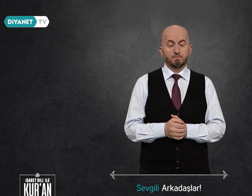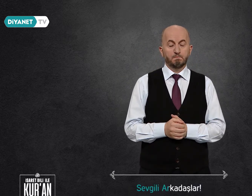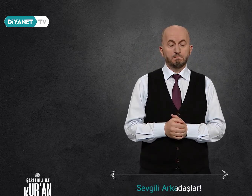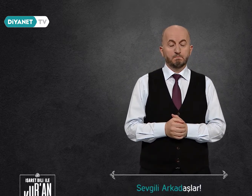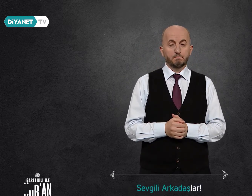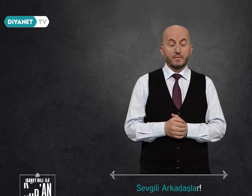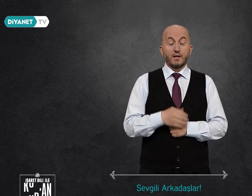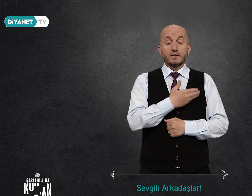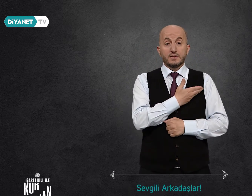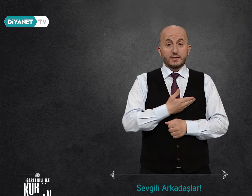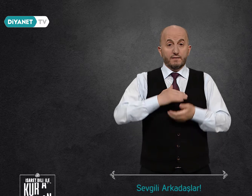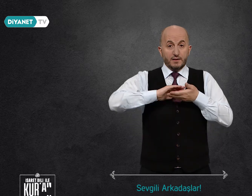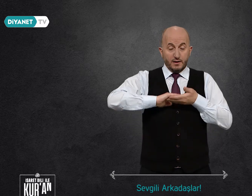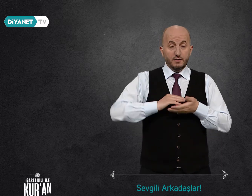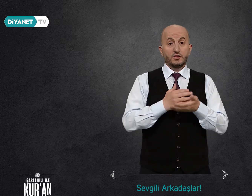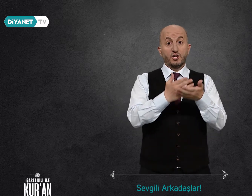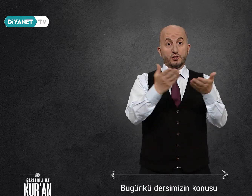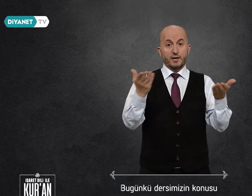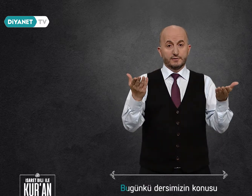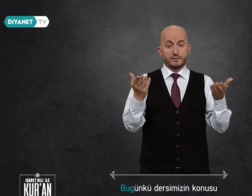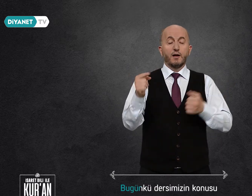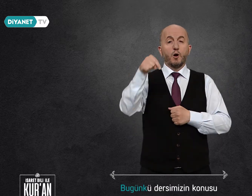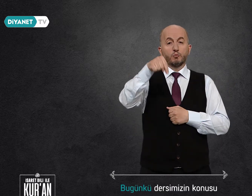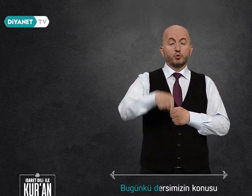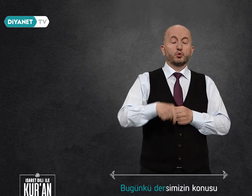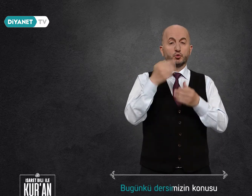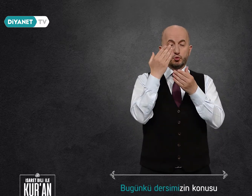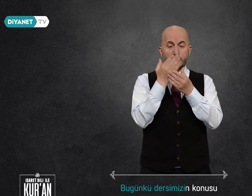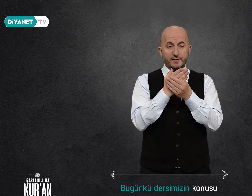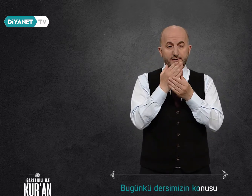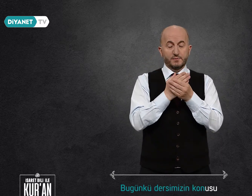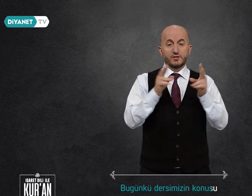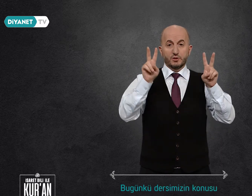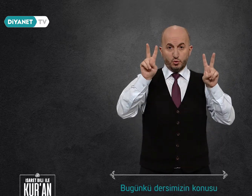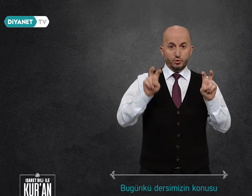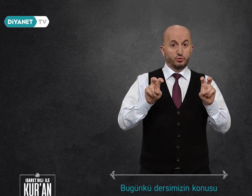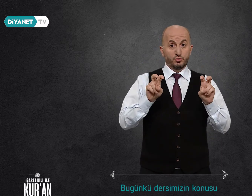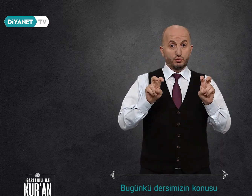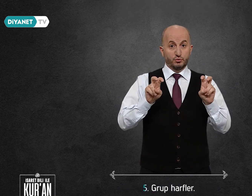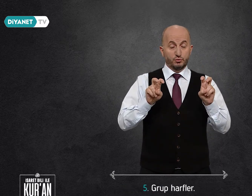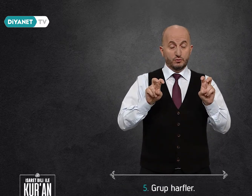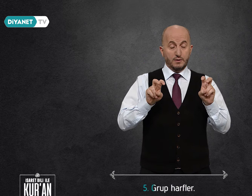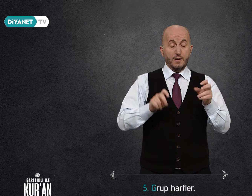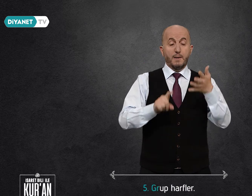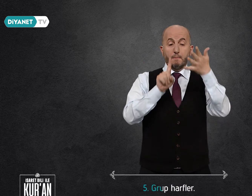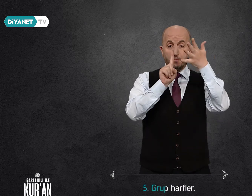sevgili arkadaşlar bugünkü dersimizin konusu V Grup